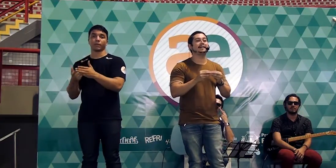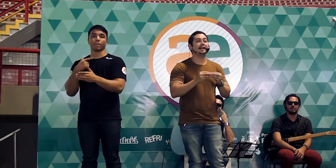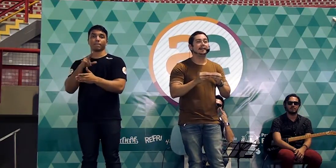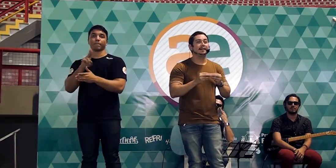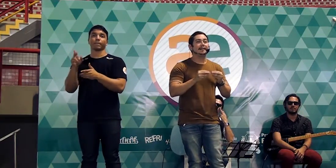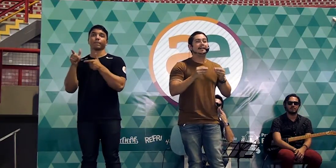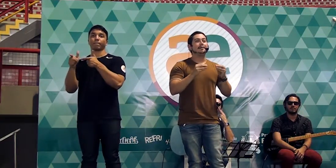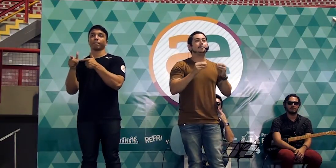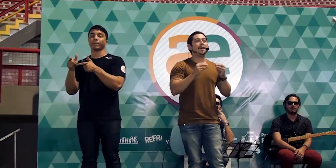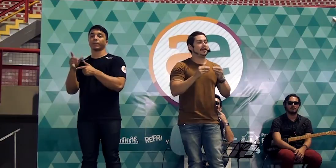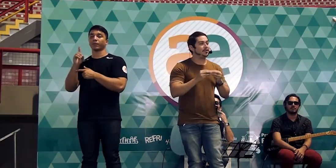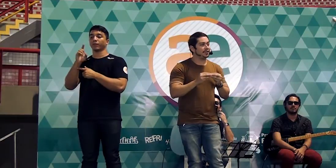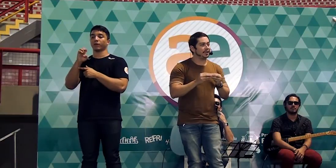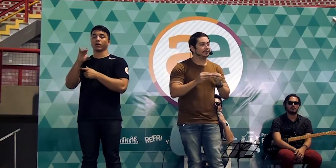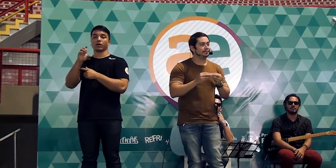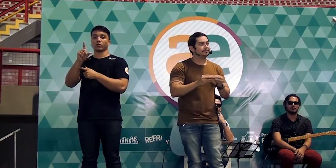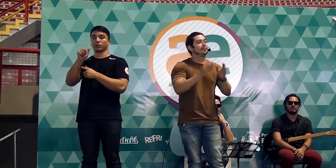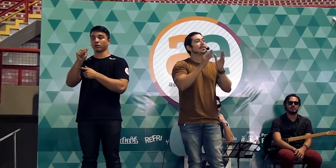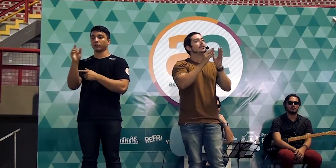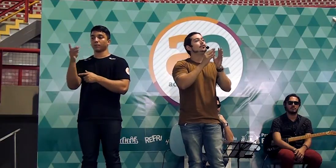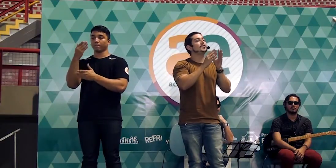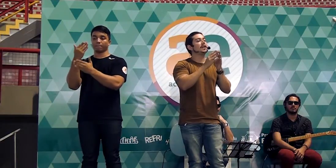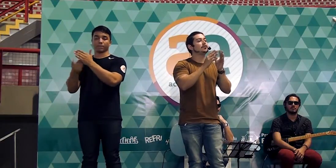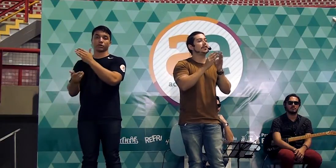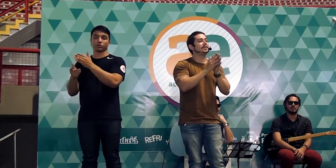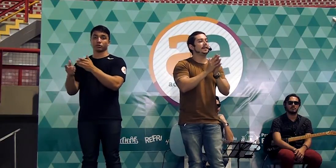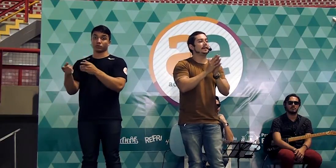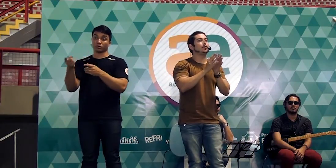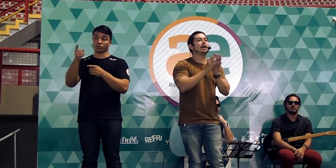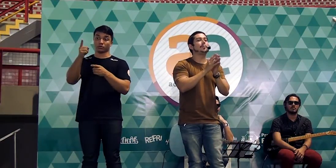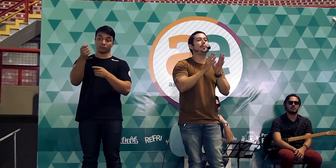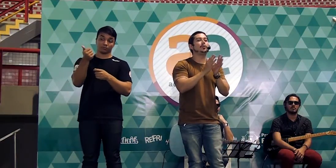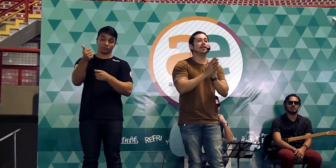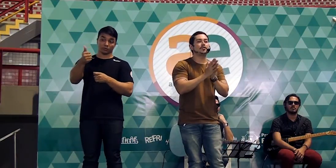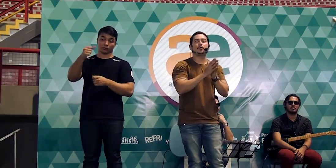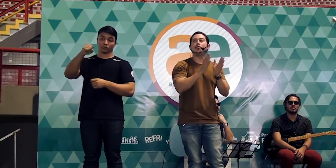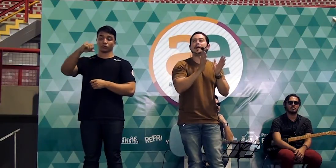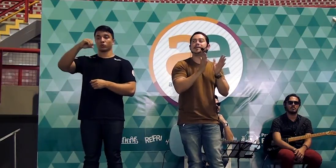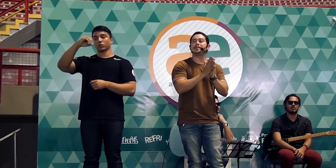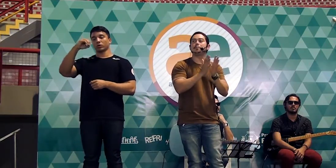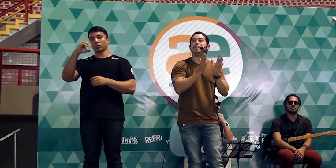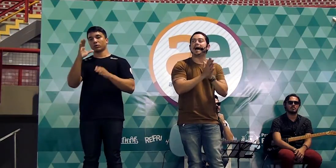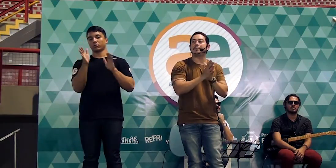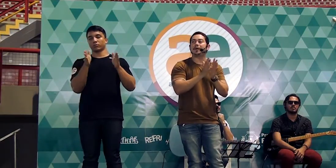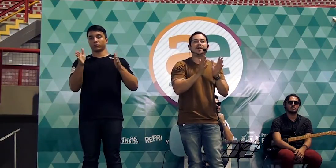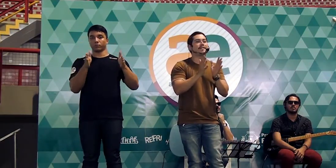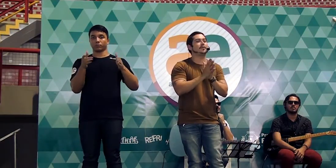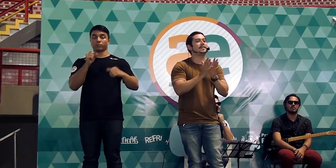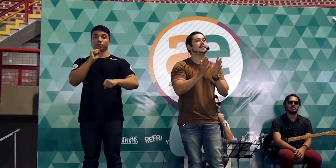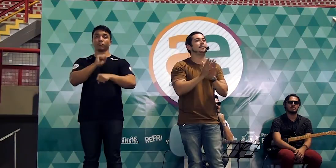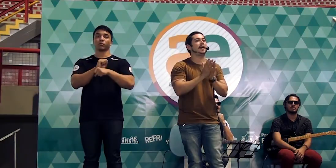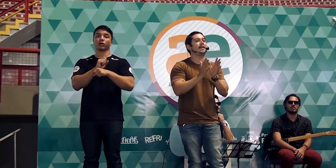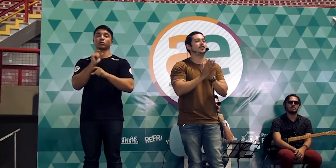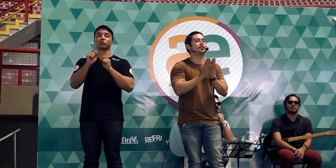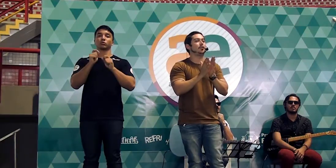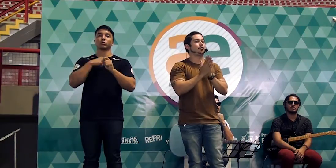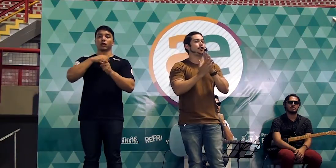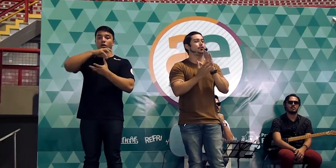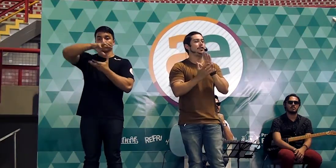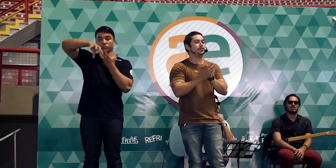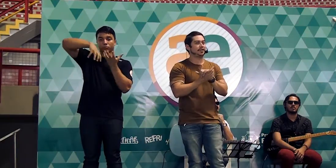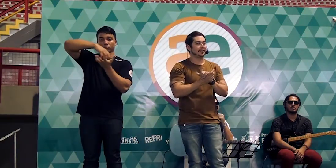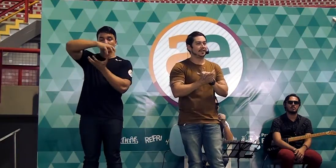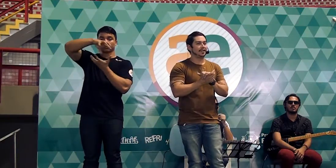de década perdida, nos anos 80, no campo político, o Brasil para fazer uma Assembleia